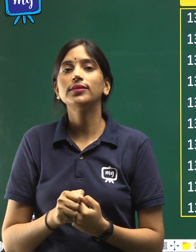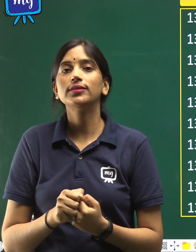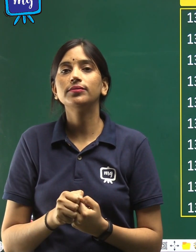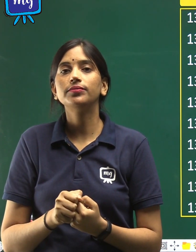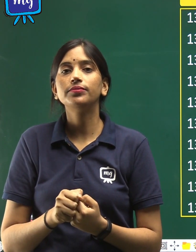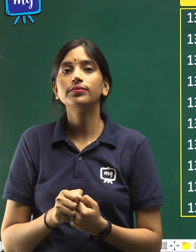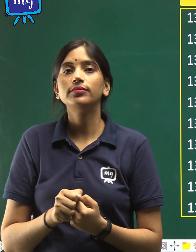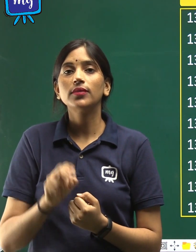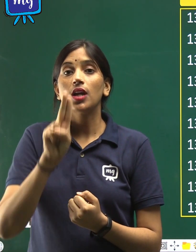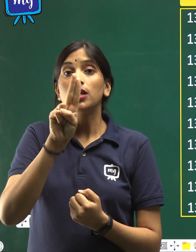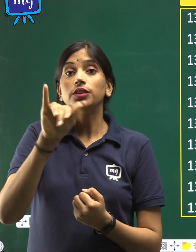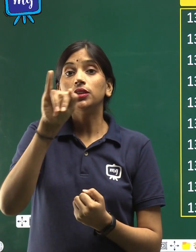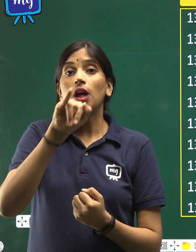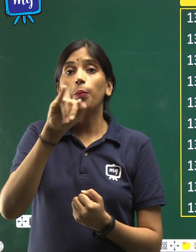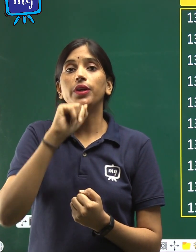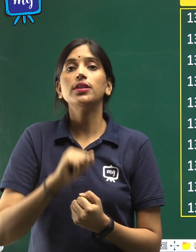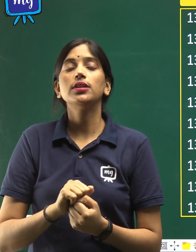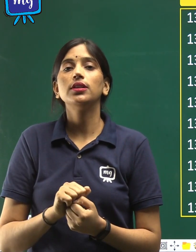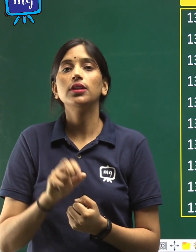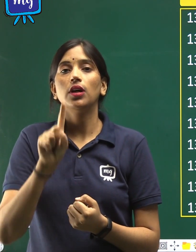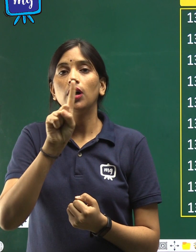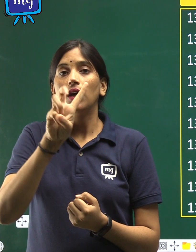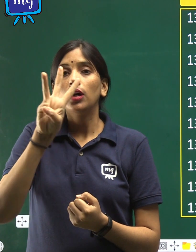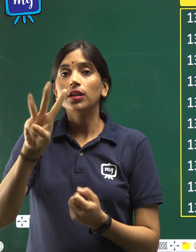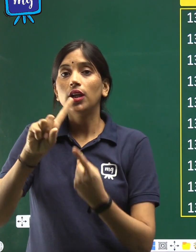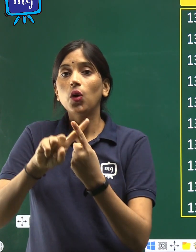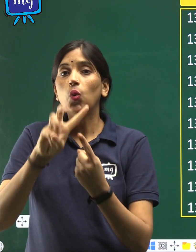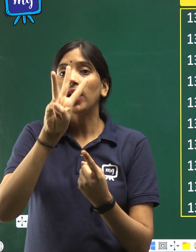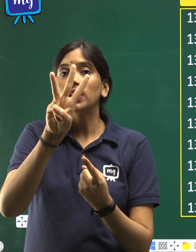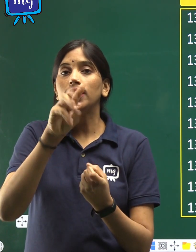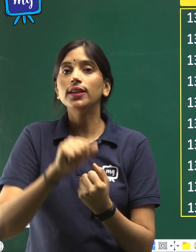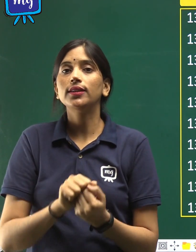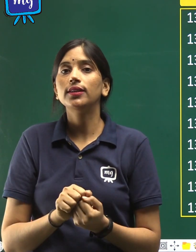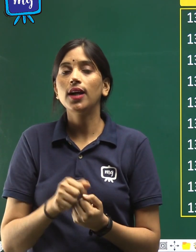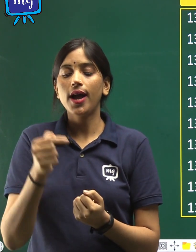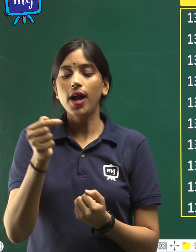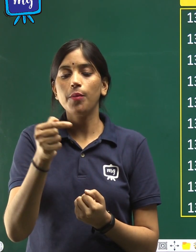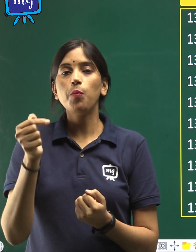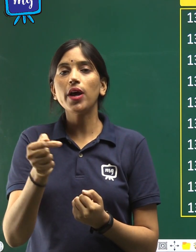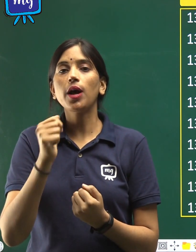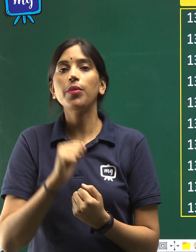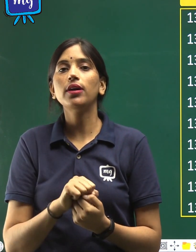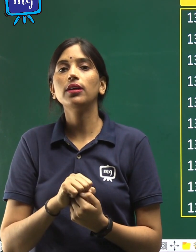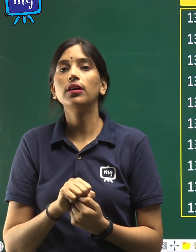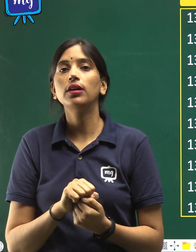बराबर 26। 13 गुणा 3